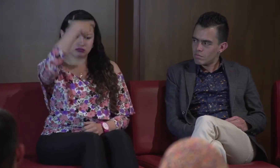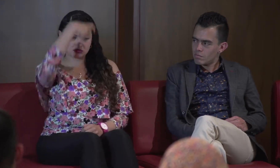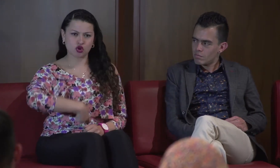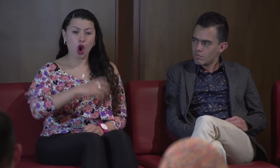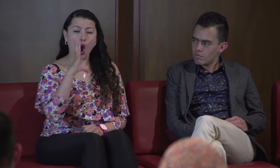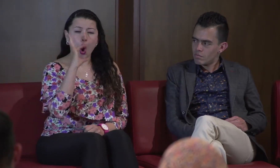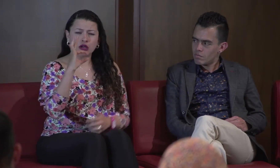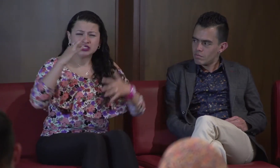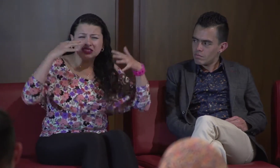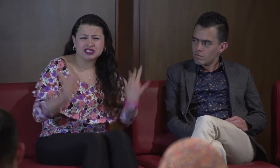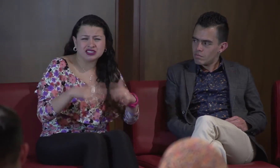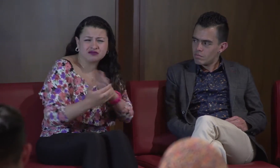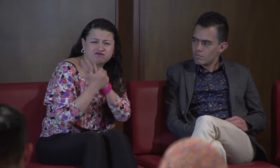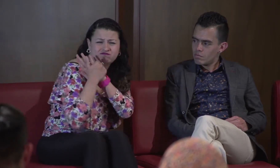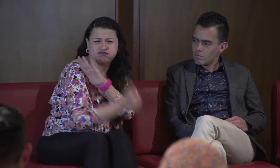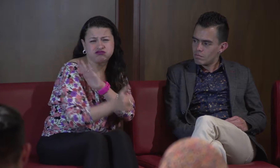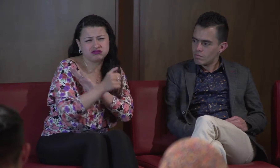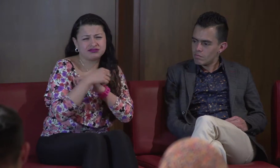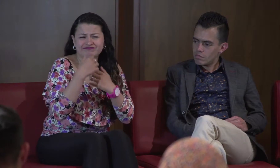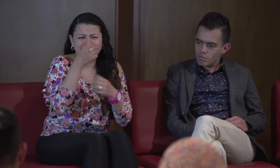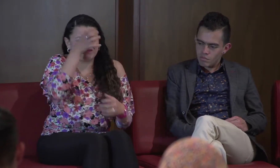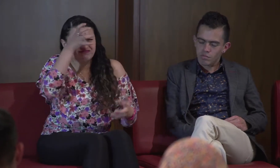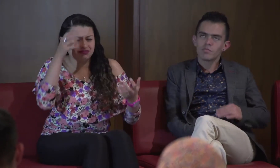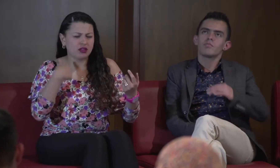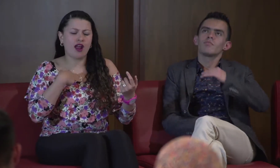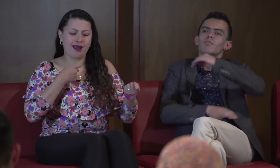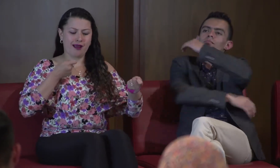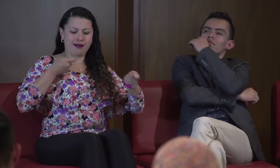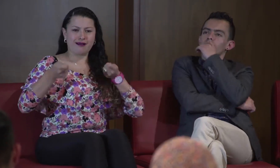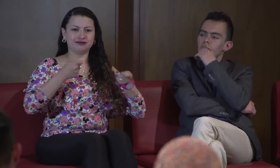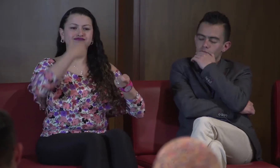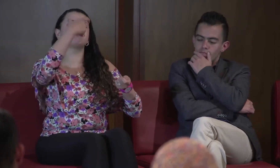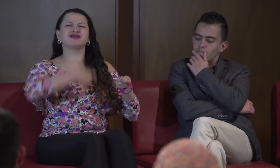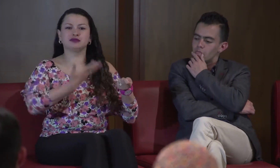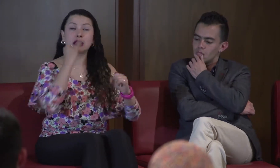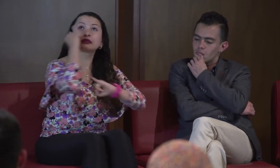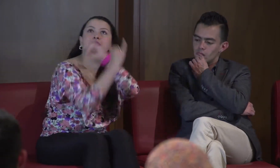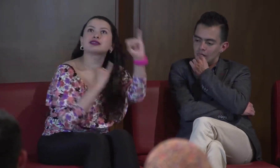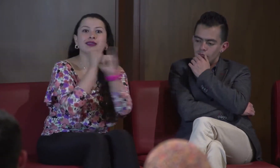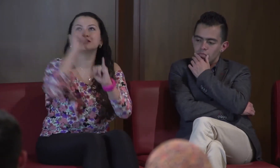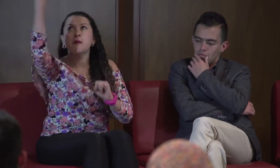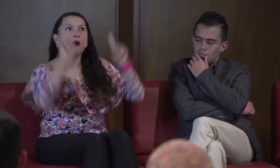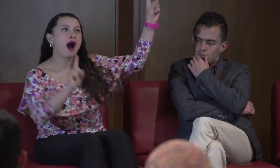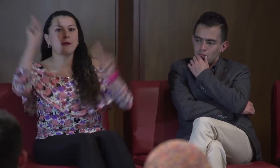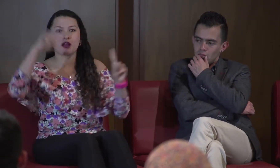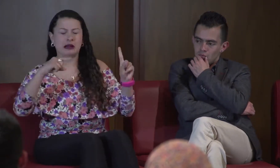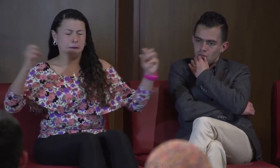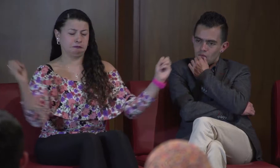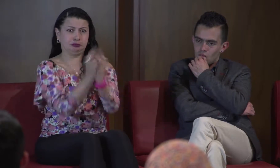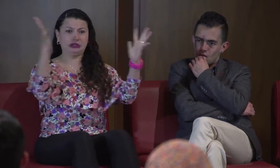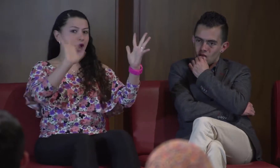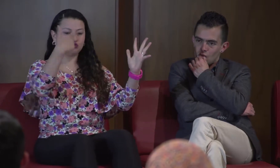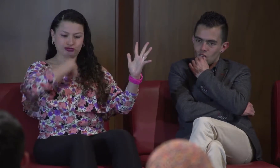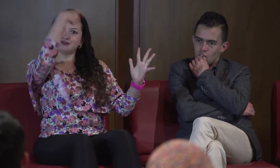poder efectivamente dar un equivalente en lengua de señas. No tengo el constructo perfecto en español